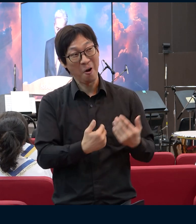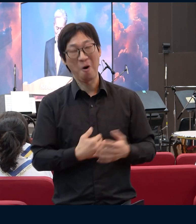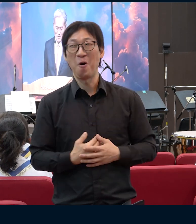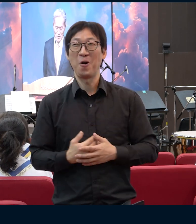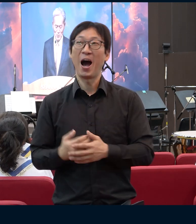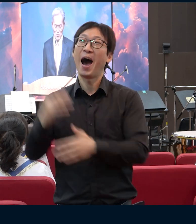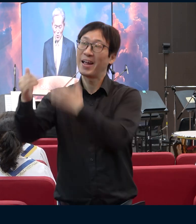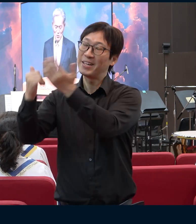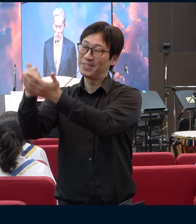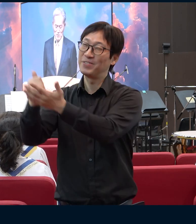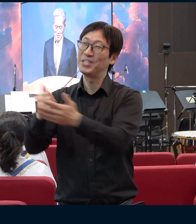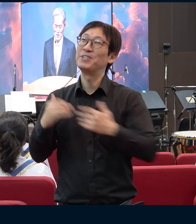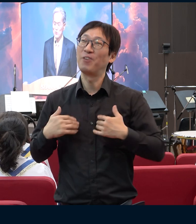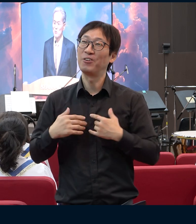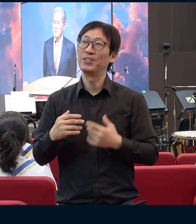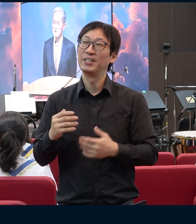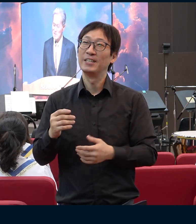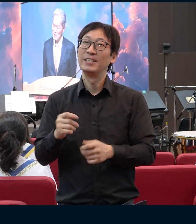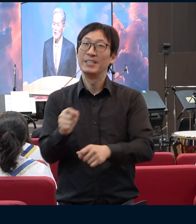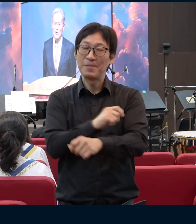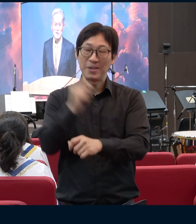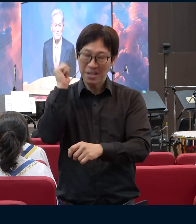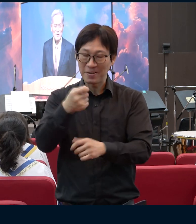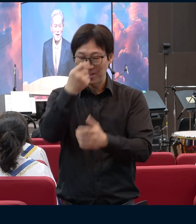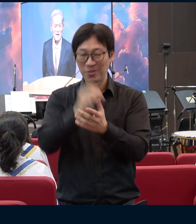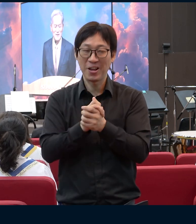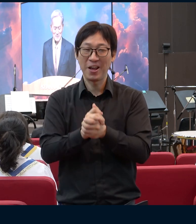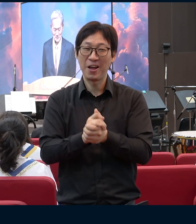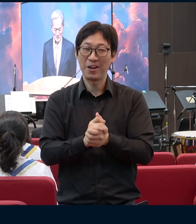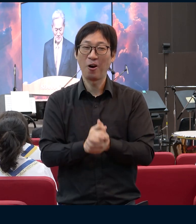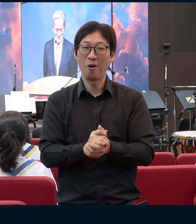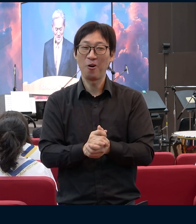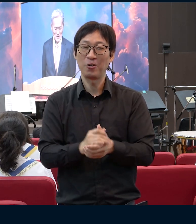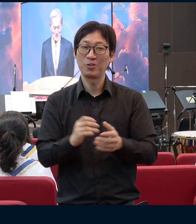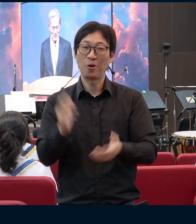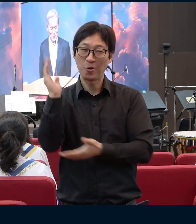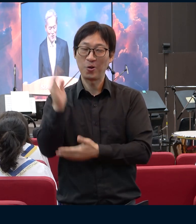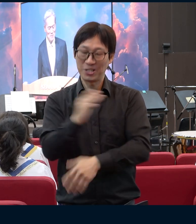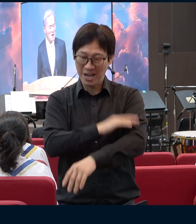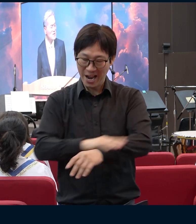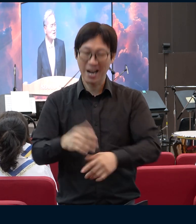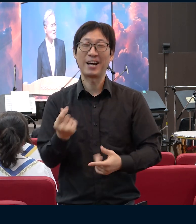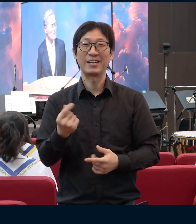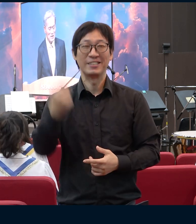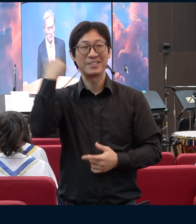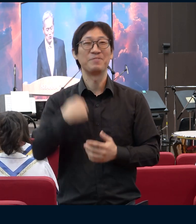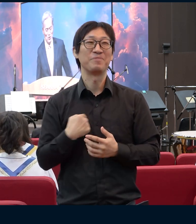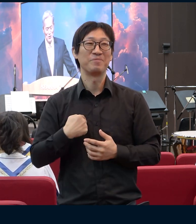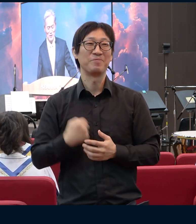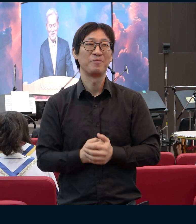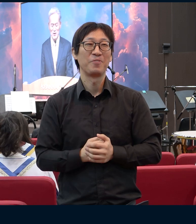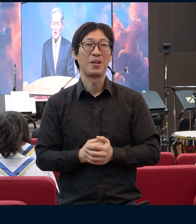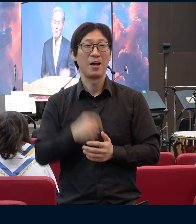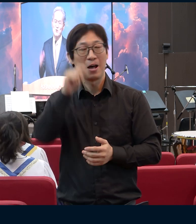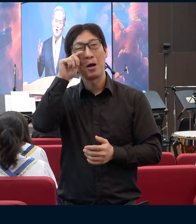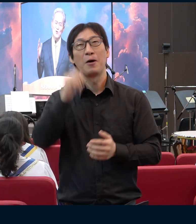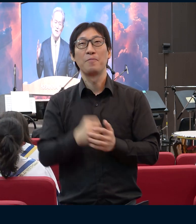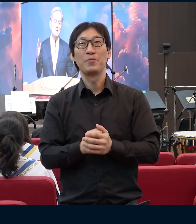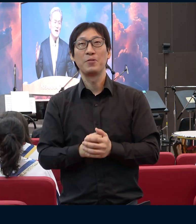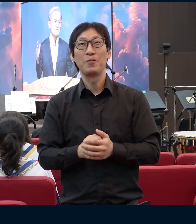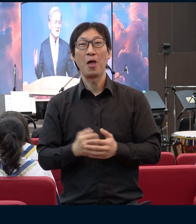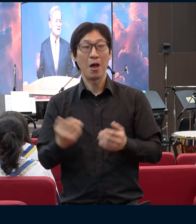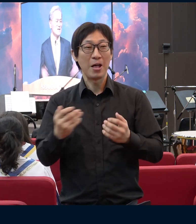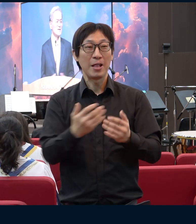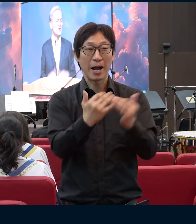주님, 이번 고난주간 특세는 좀 잘 된 것 같습니다. 저에게 매 시간 말씀을 주셔서 이렇게